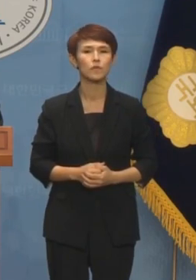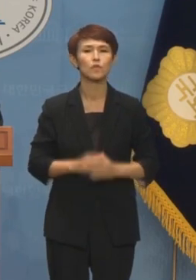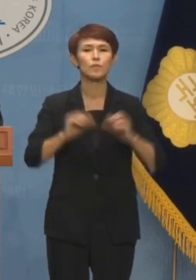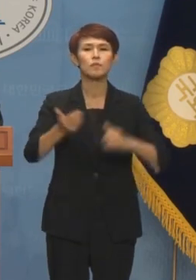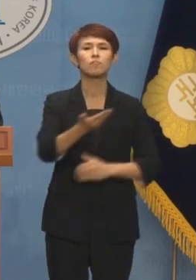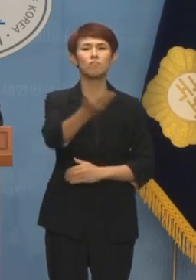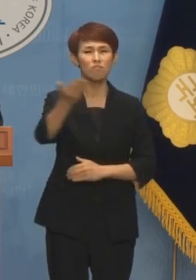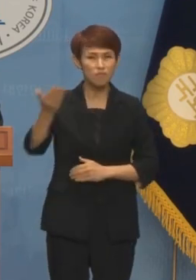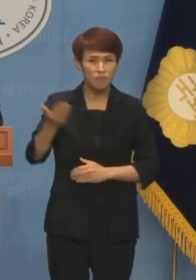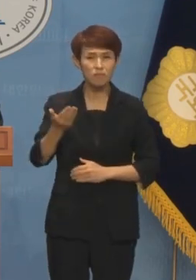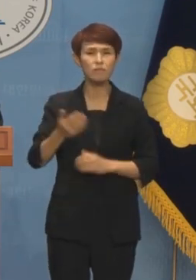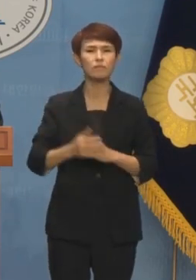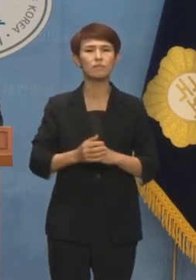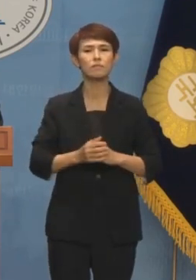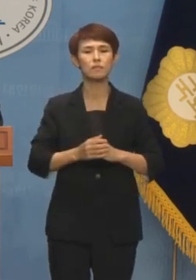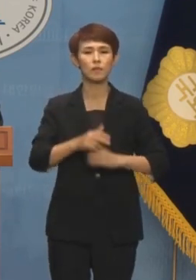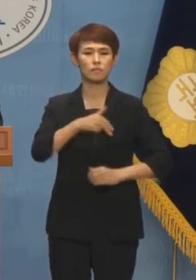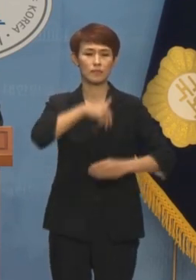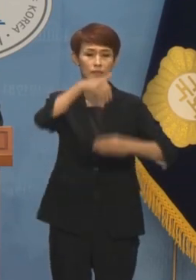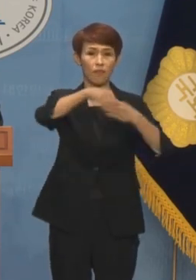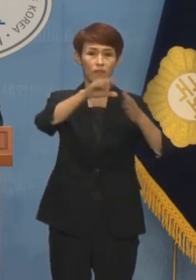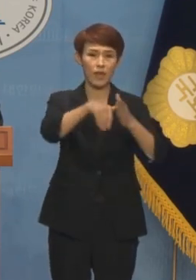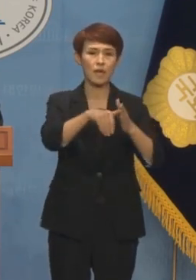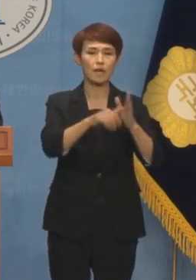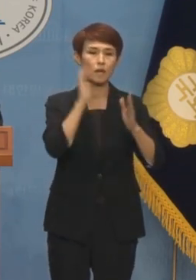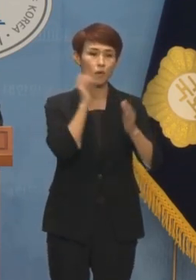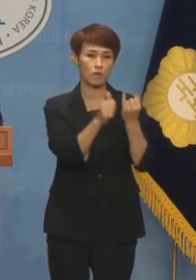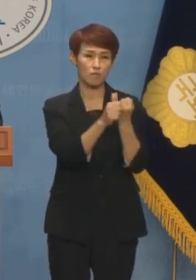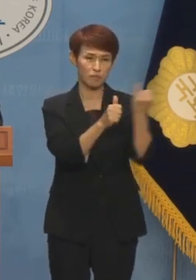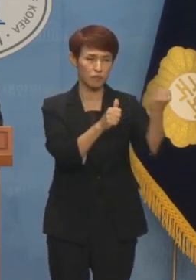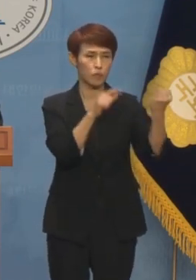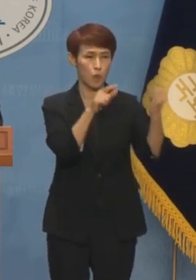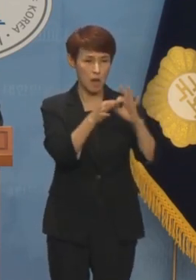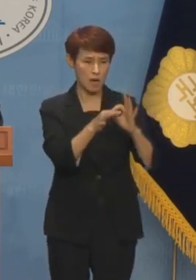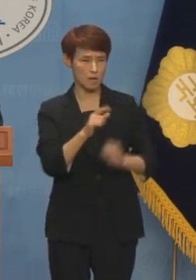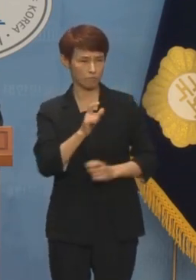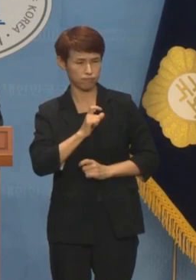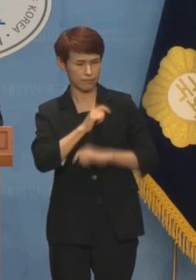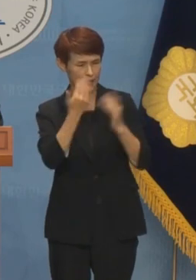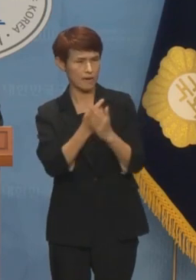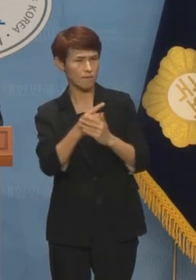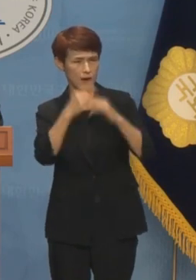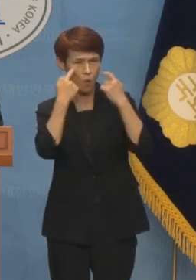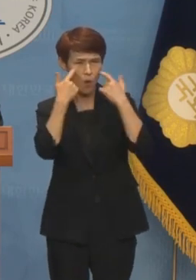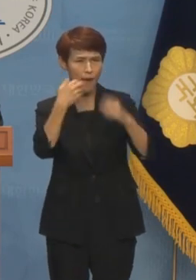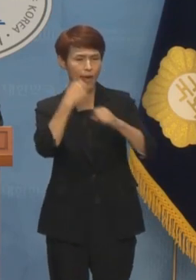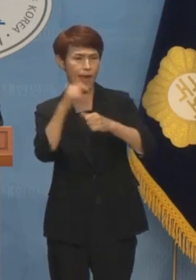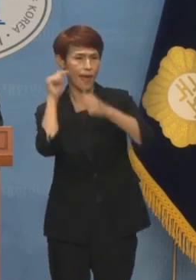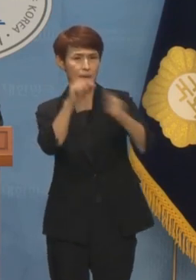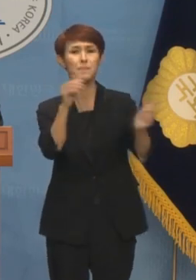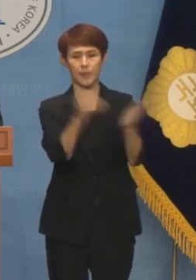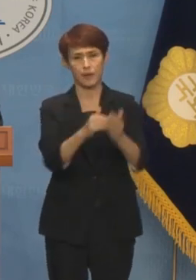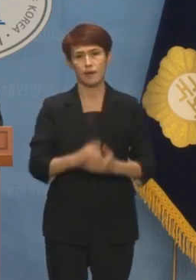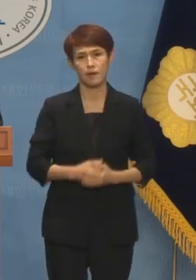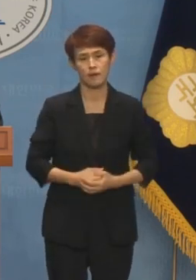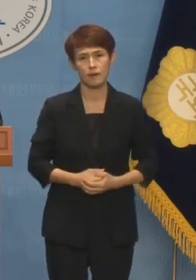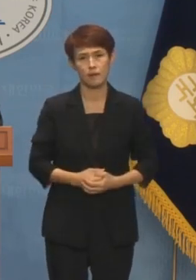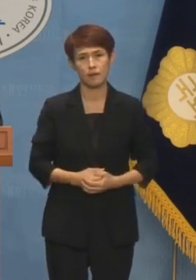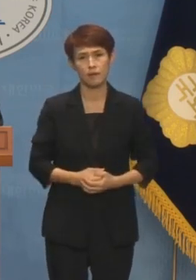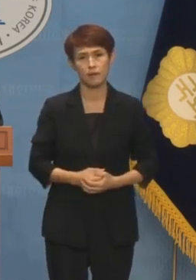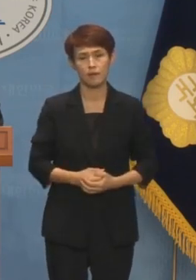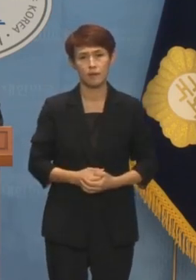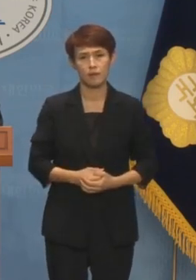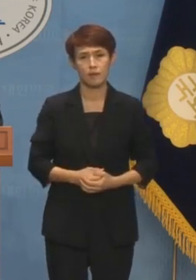국민께서는 이번 총선에서 김건희 여사를 둘러싼 의혹들을 낱낱이 규명하라고 준엄하게 명령하셨습니다.